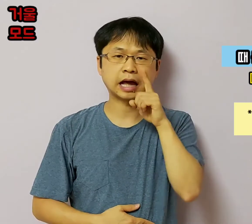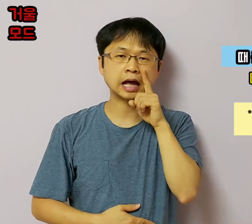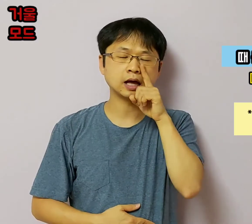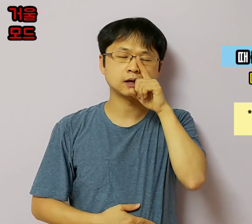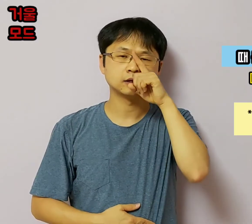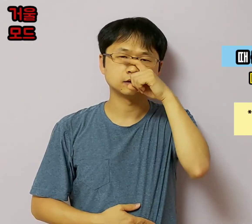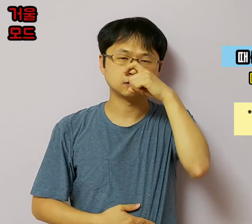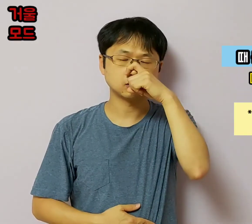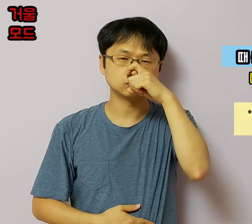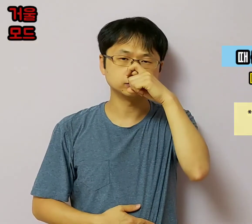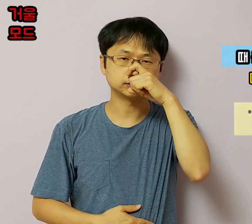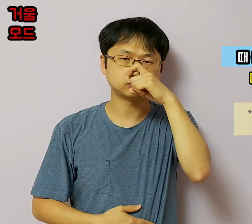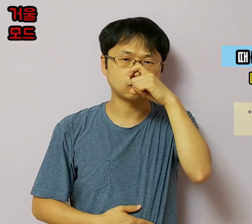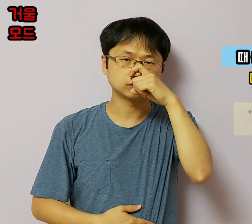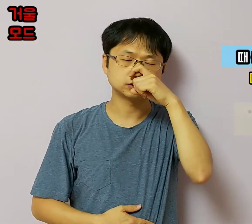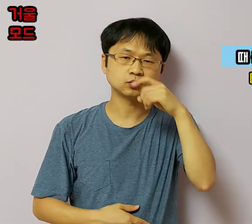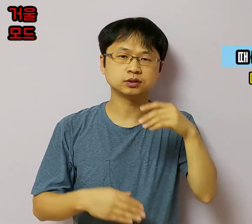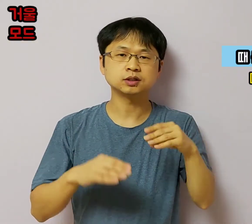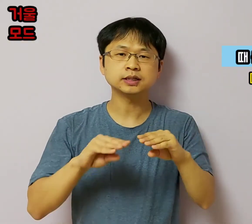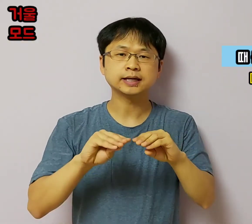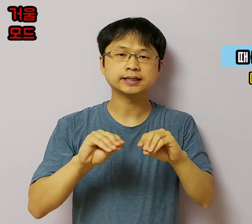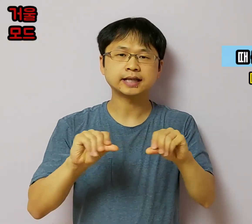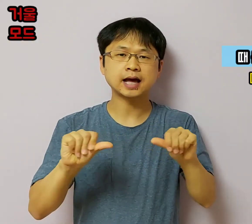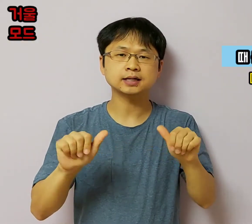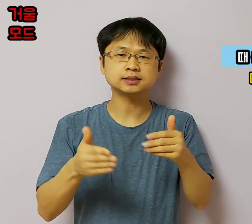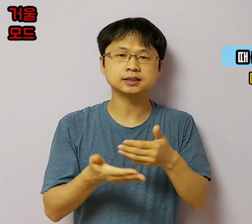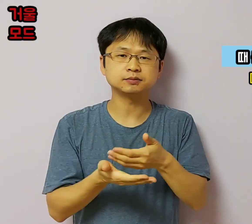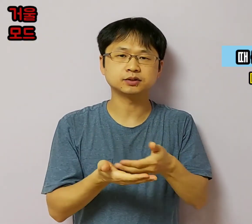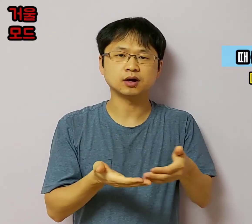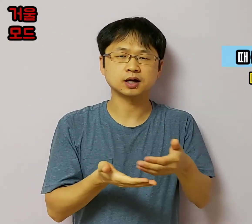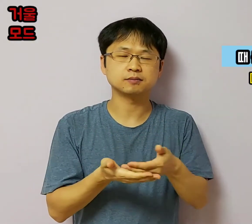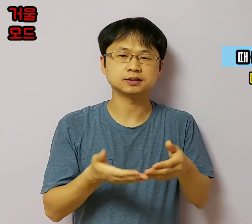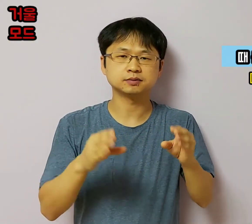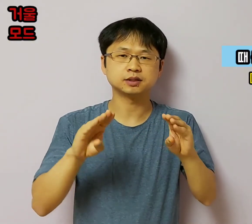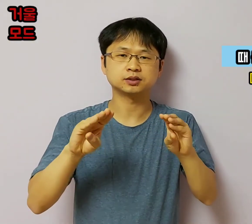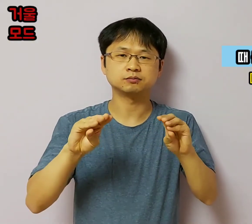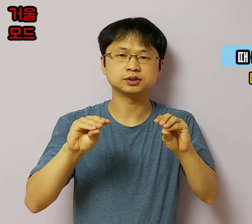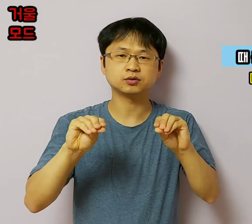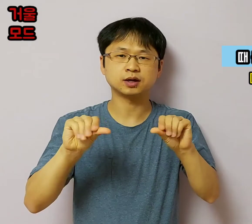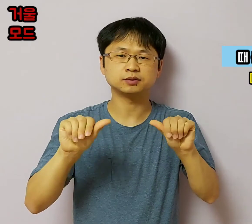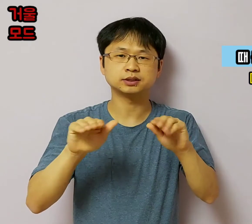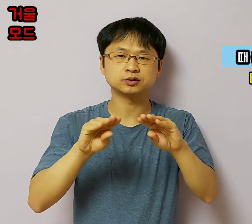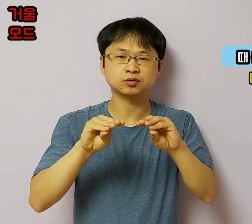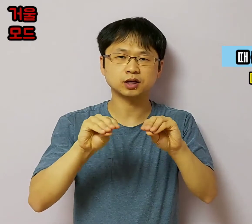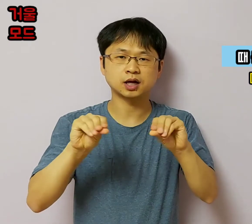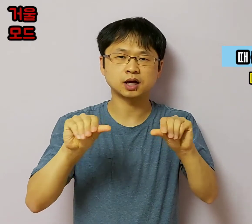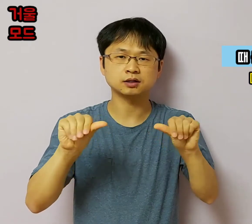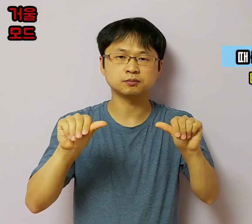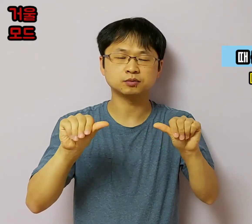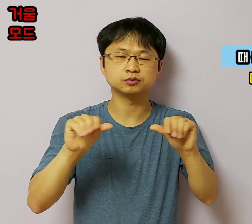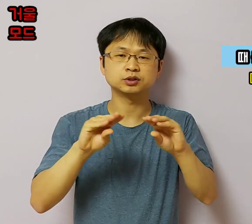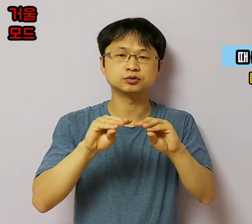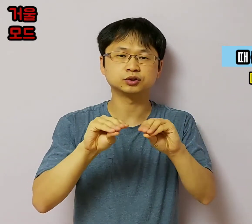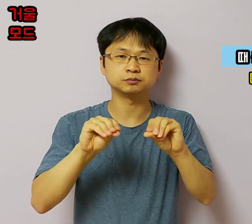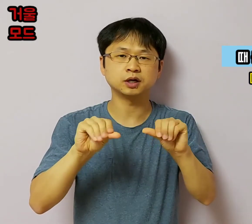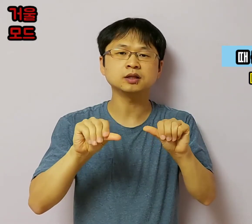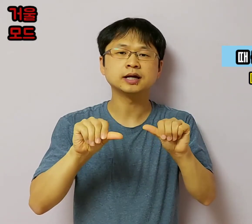더럽다, 더러운 지도. 지도는 땅 그림이죠. 아까 말씀드렸죠. 엄지로 나머지 네 손가락 옆으로 문질러 주시면